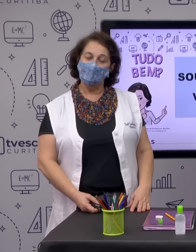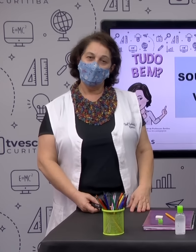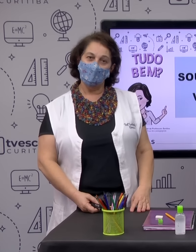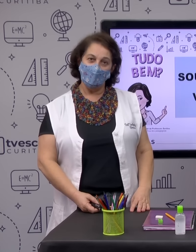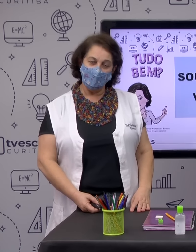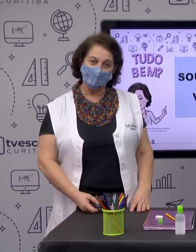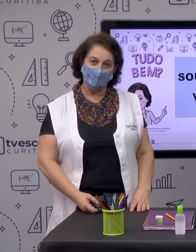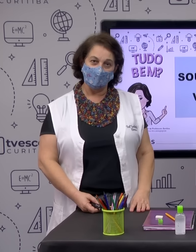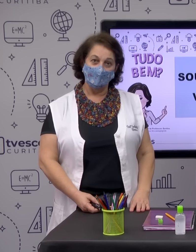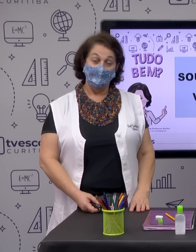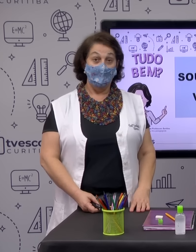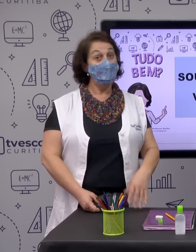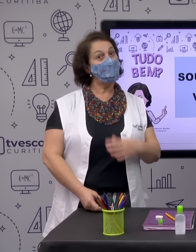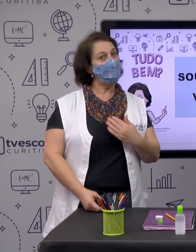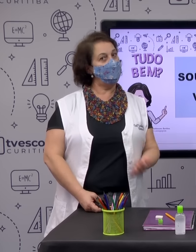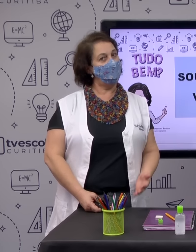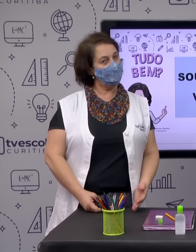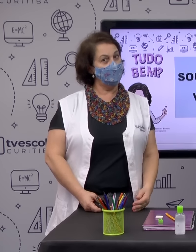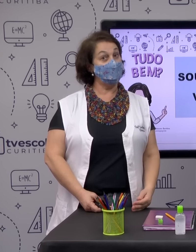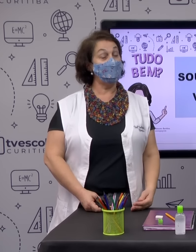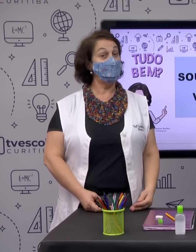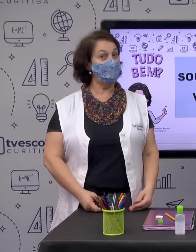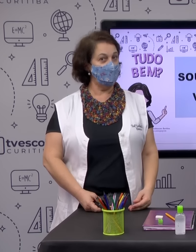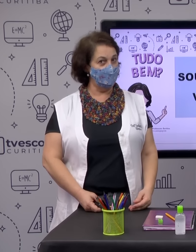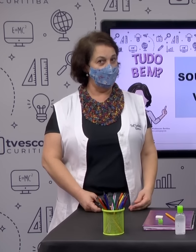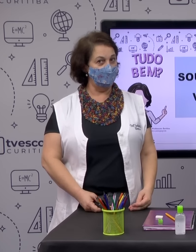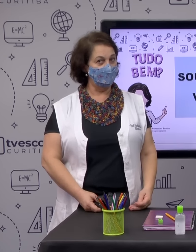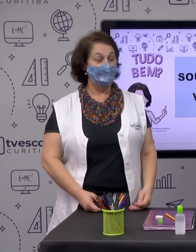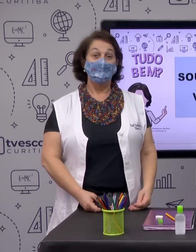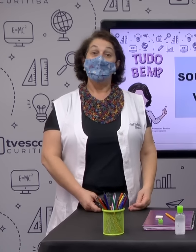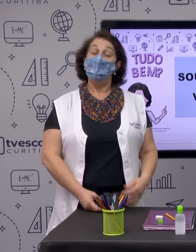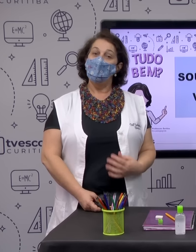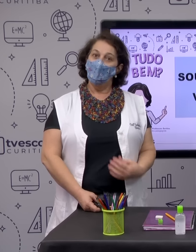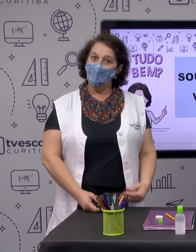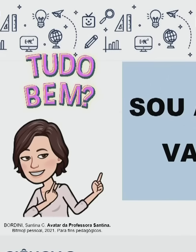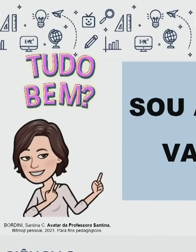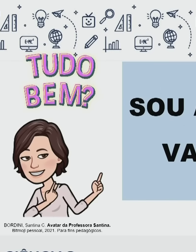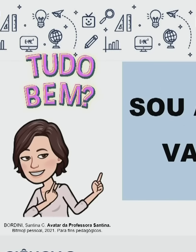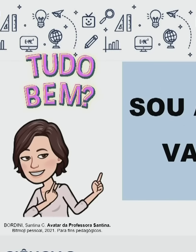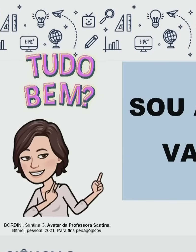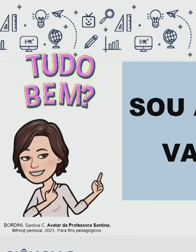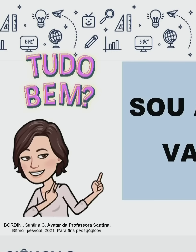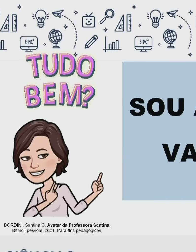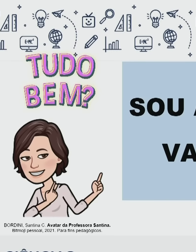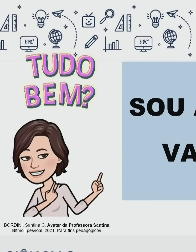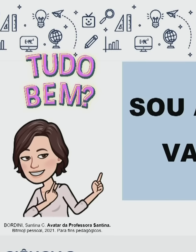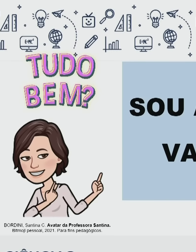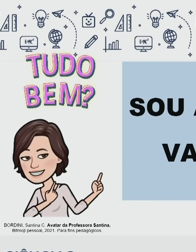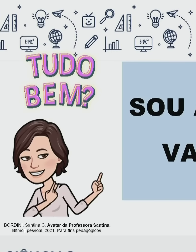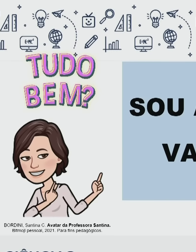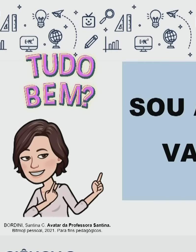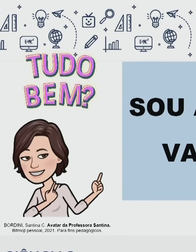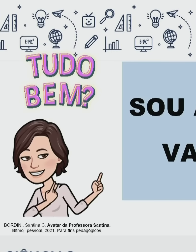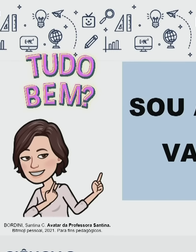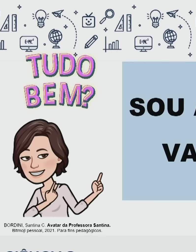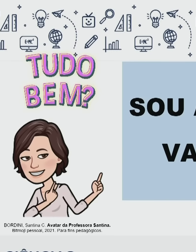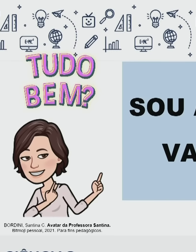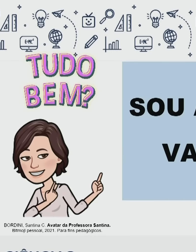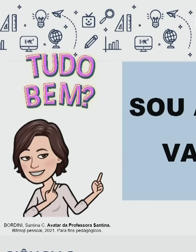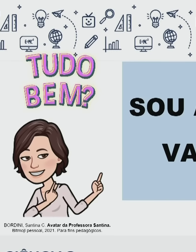de ciências? Eu sou a professora Santina e hoje eu tenho uma novidade para vocês. Eu